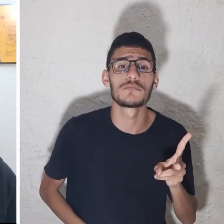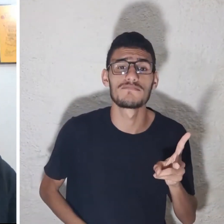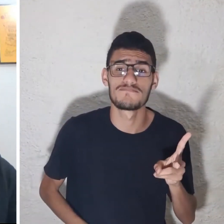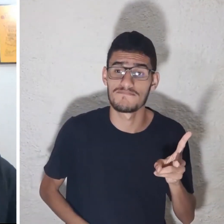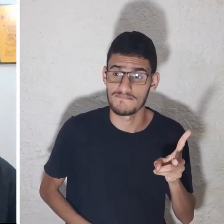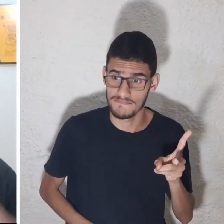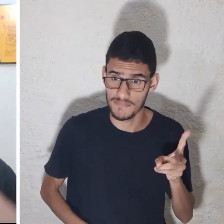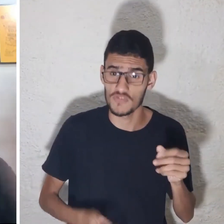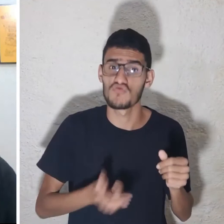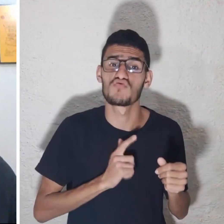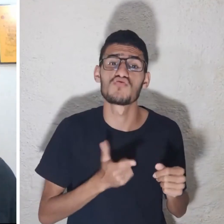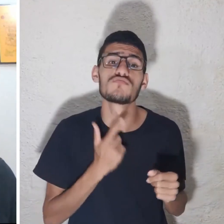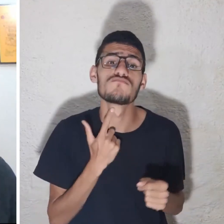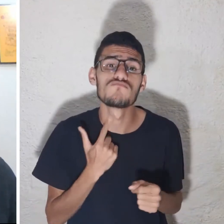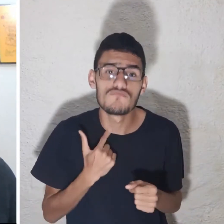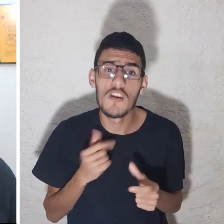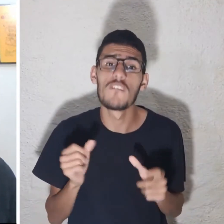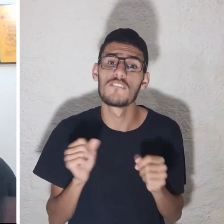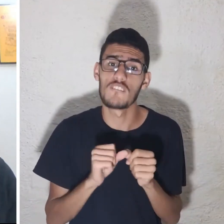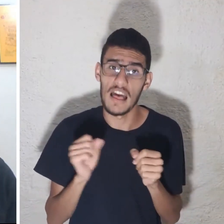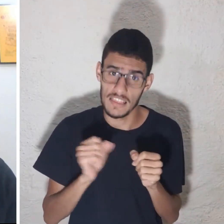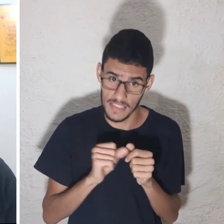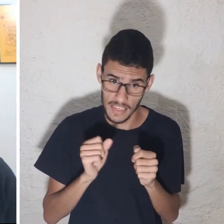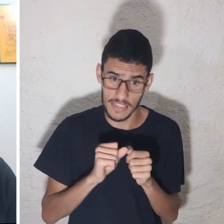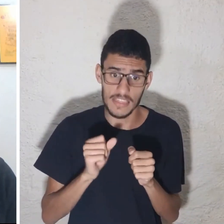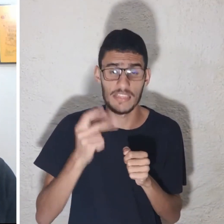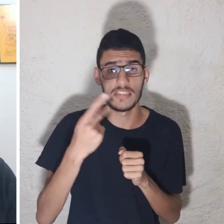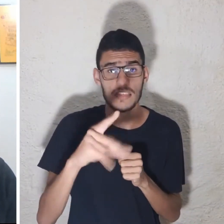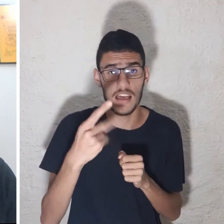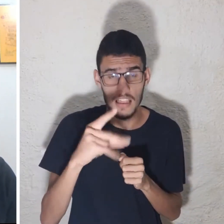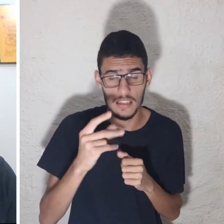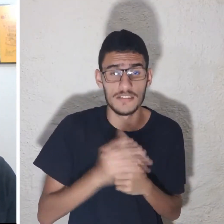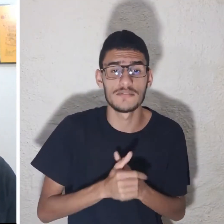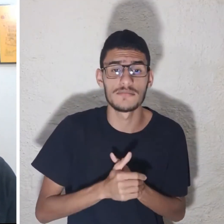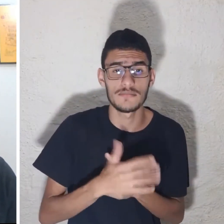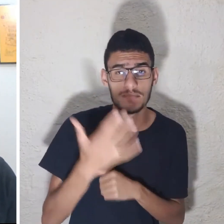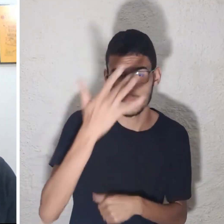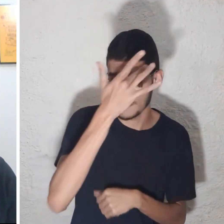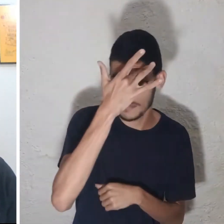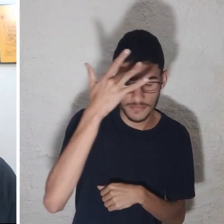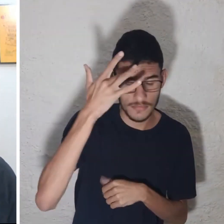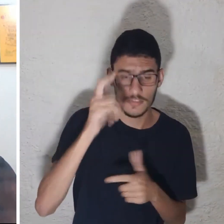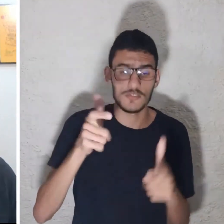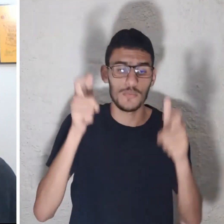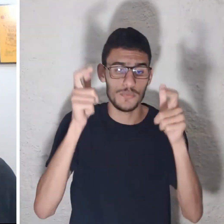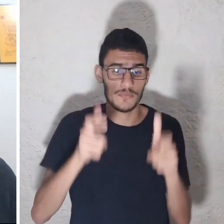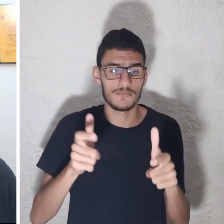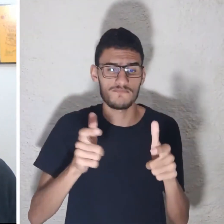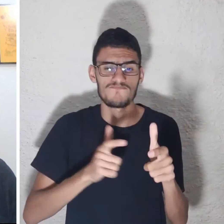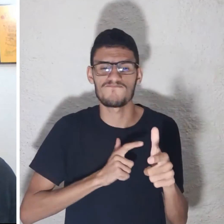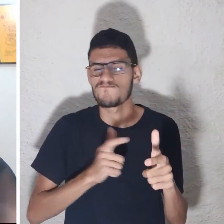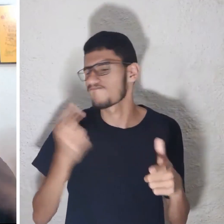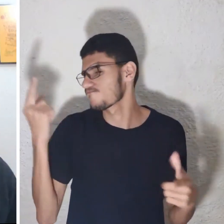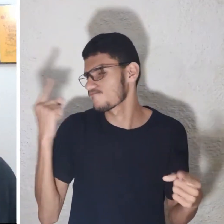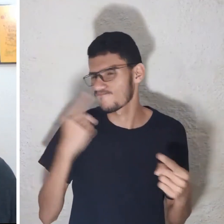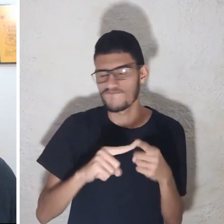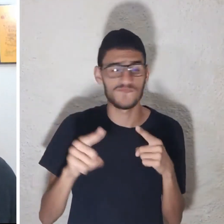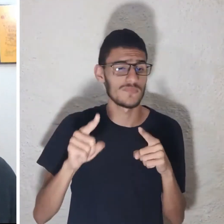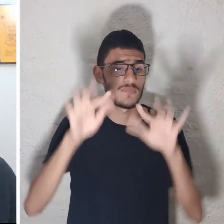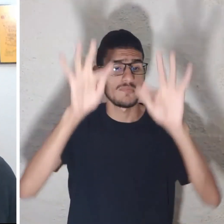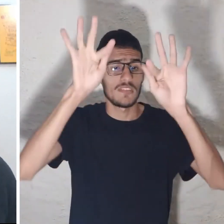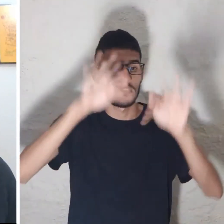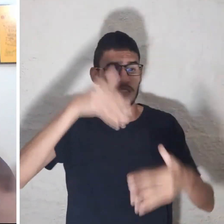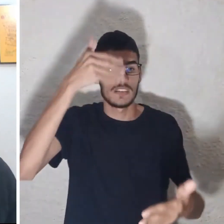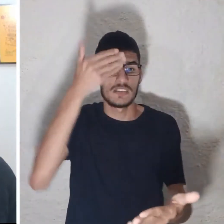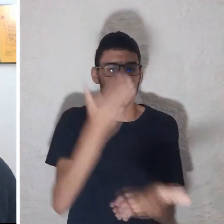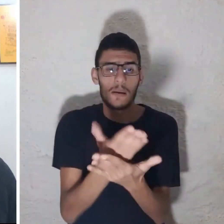né? Quer dizer, havia essa defesa, né, de parte ali das pessoas daquela região. Então houve um